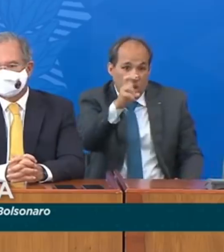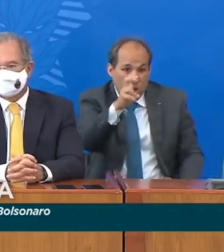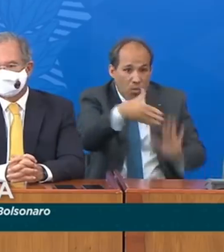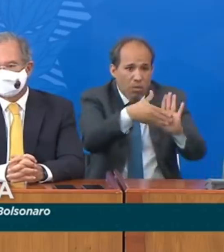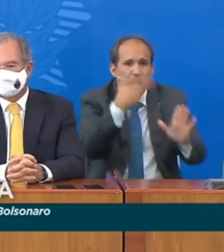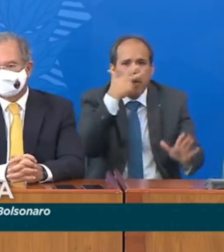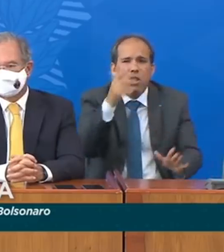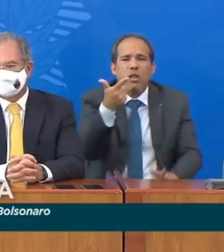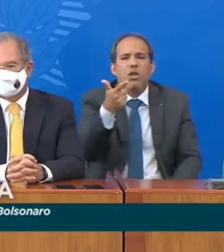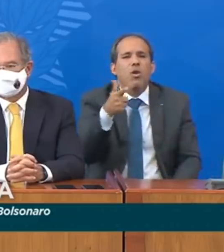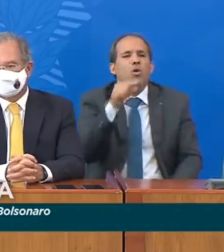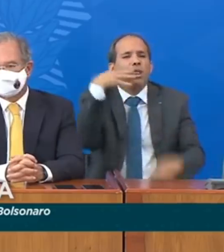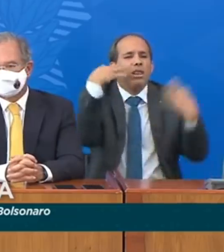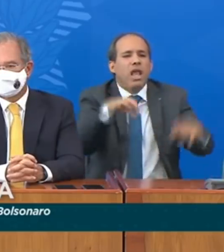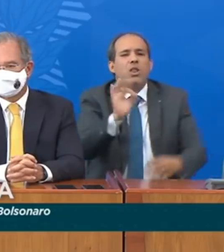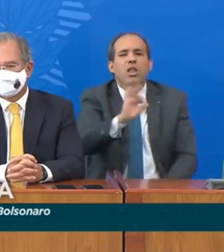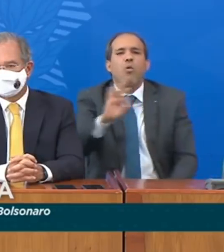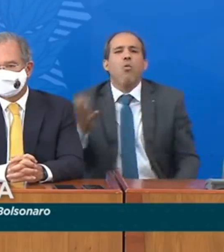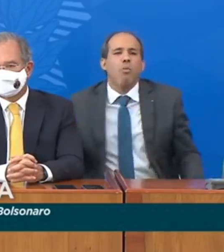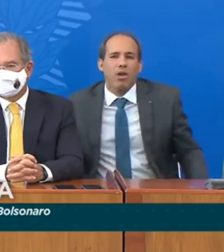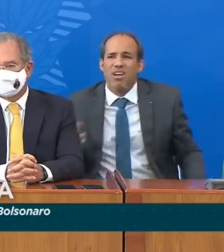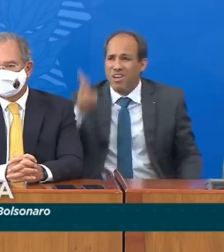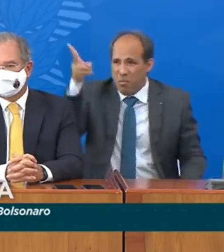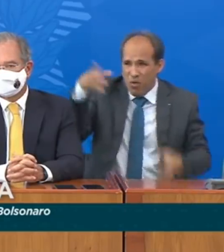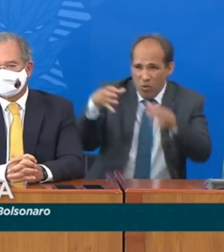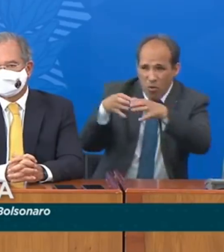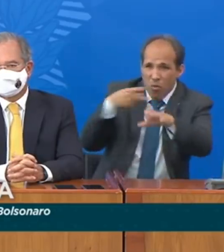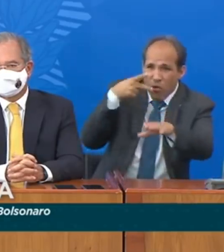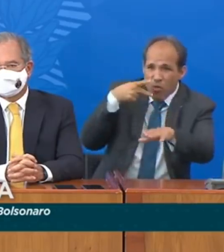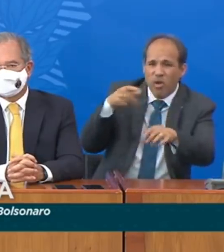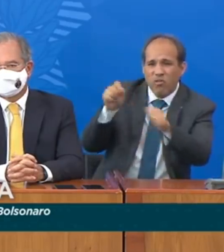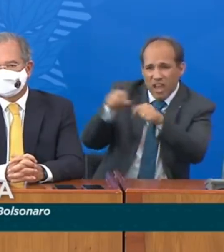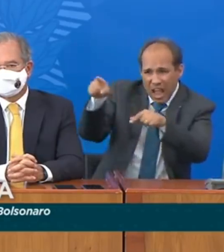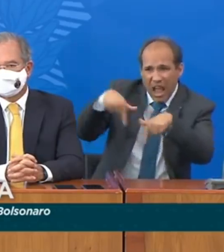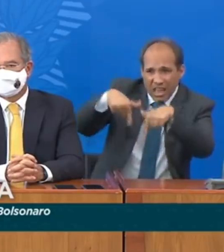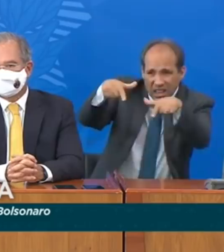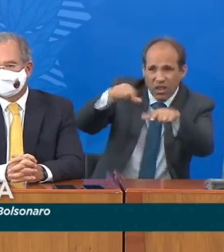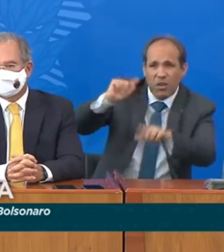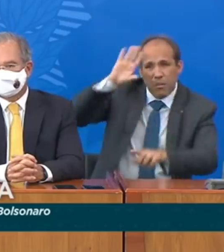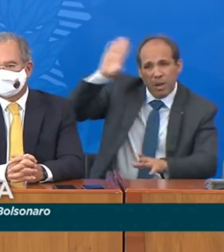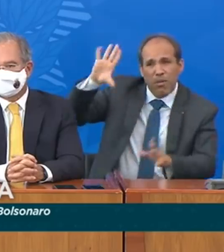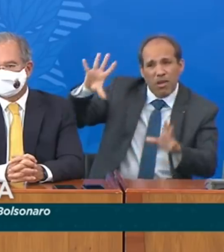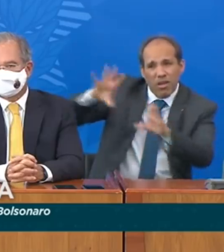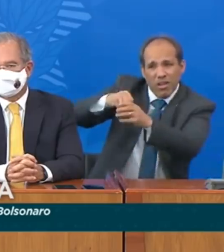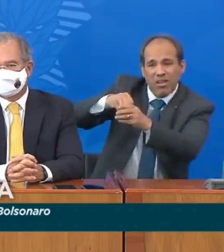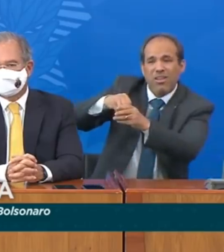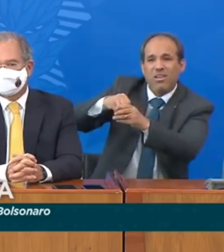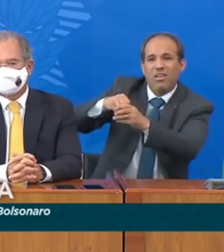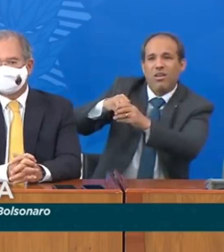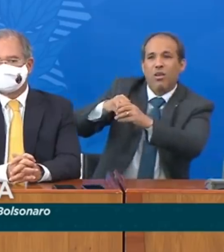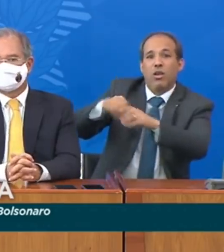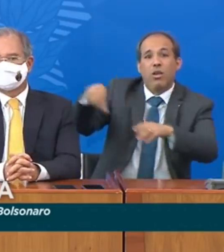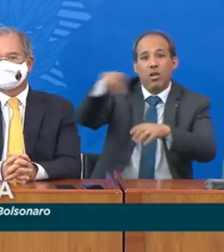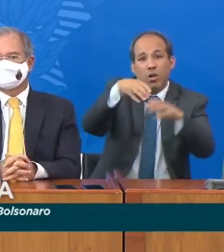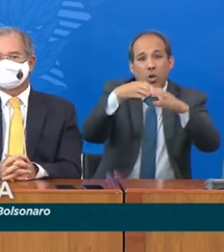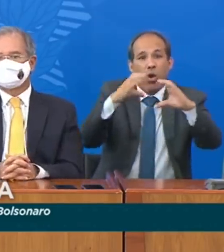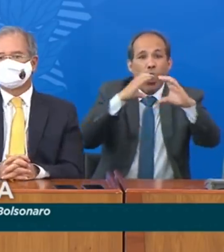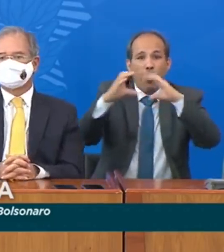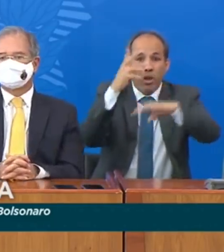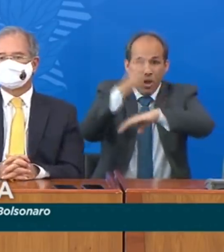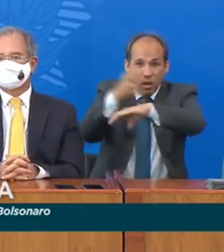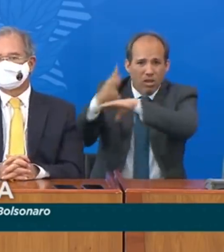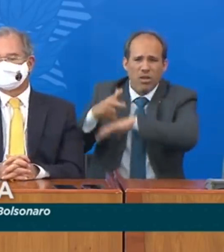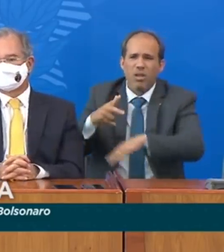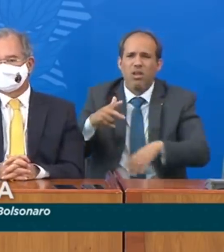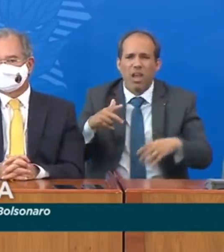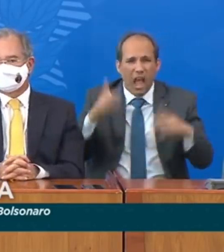mesmas pessoas que falam isso e agem dessa maneira, em especial nos grandes órgãos de comunicação, não ajudam o